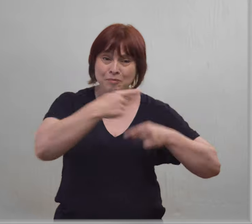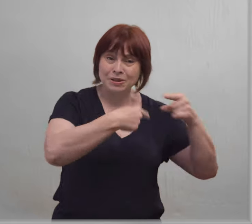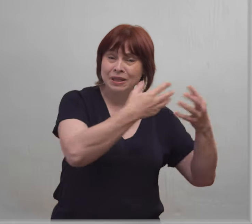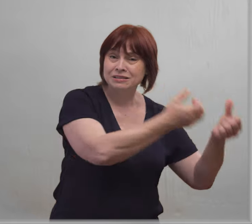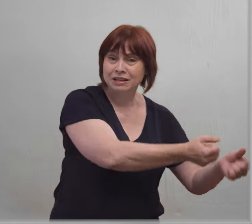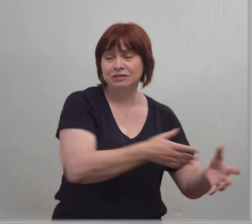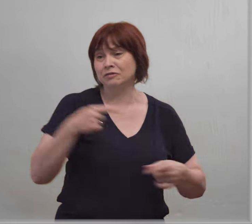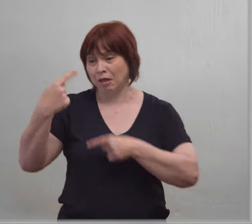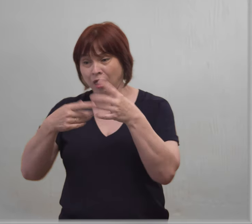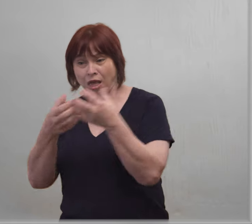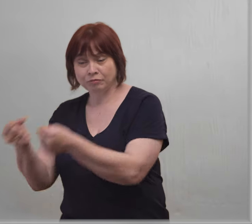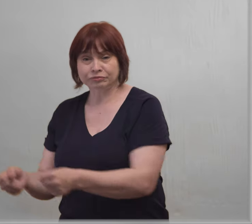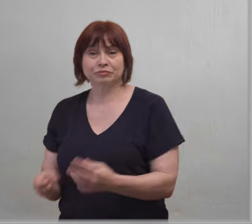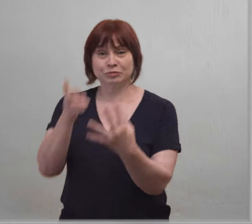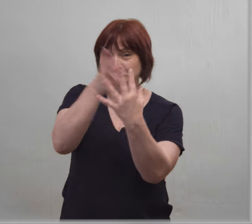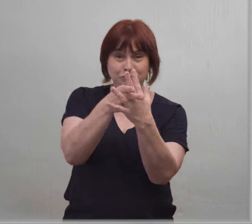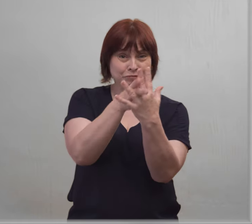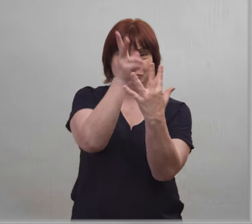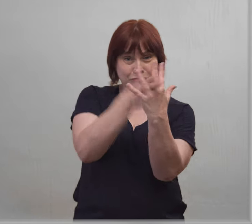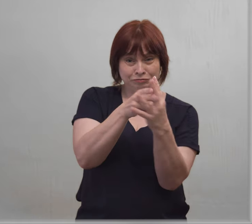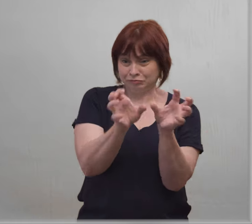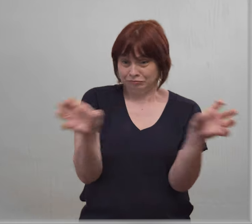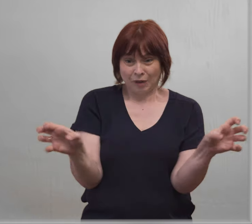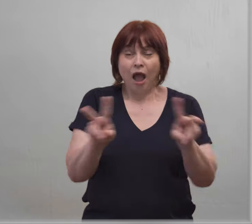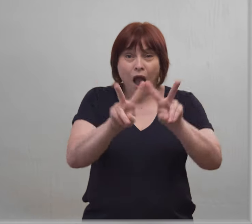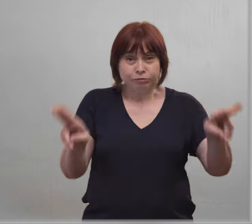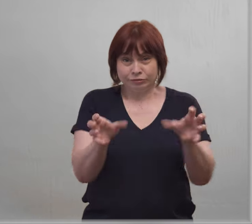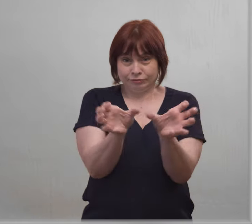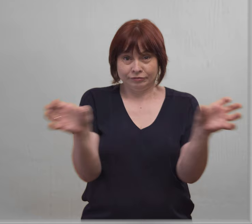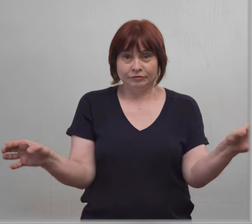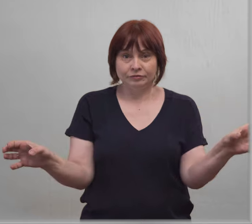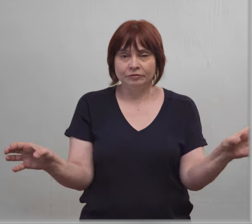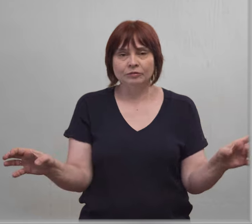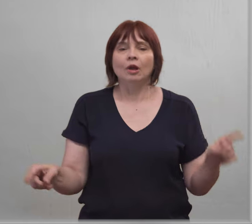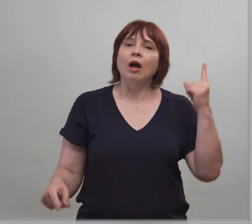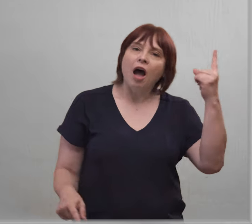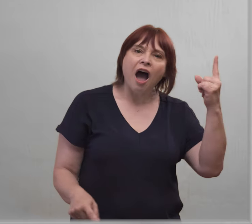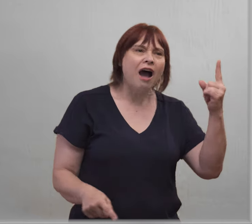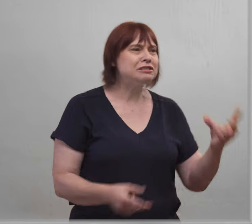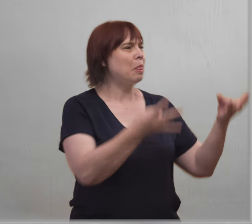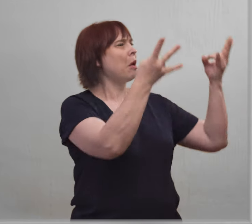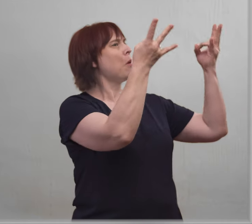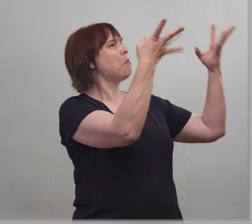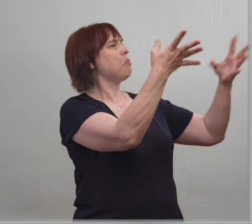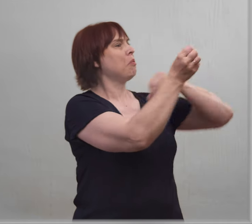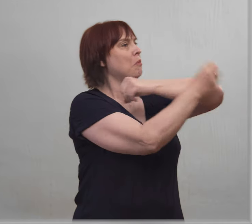все промотает, пропьет, прогуляет, разрушит, а другой преобразит, умножит. И